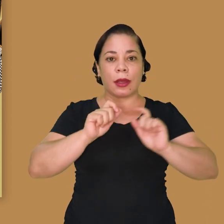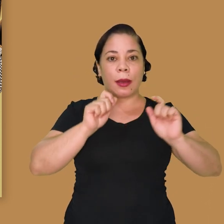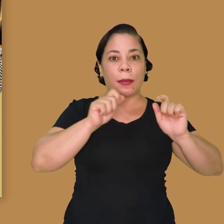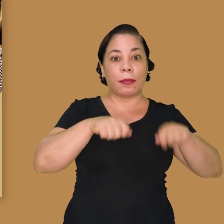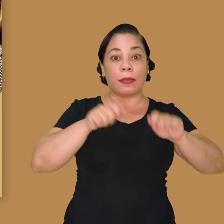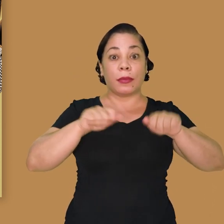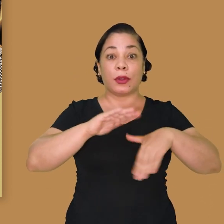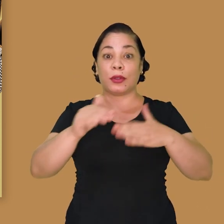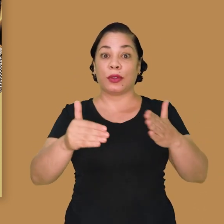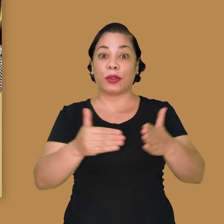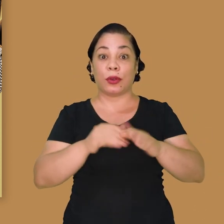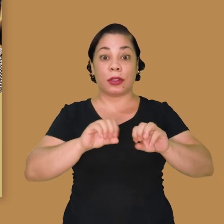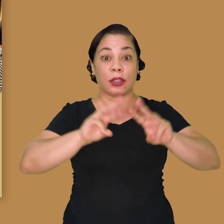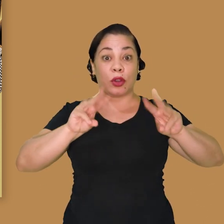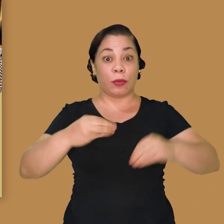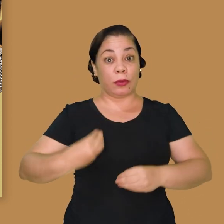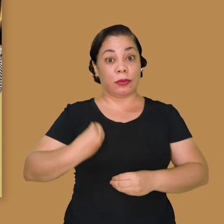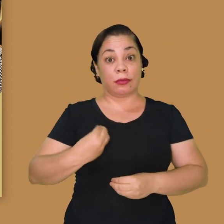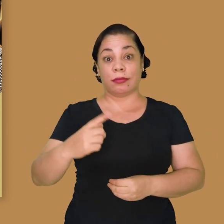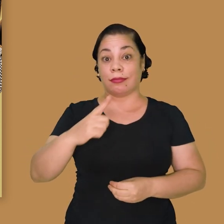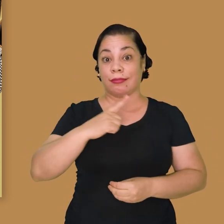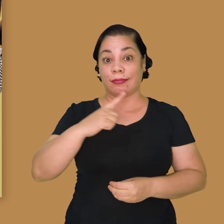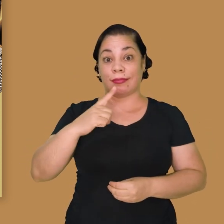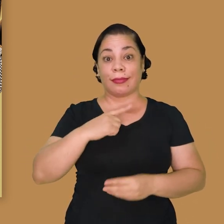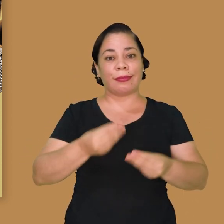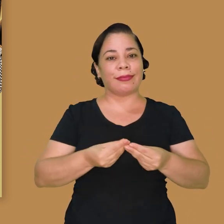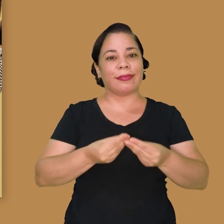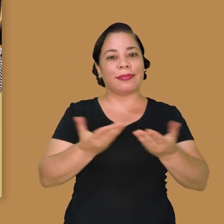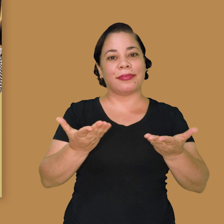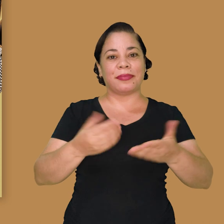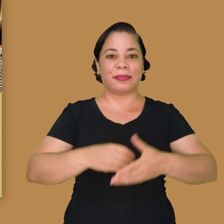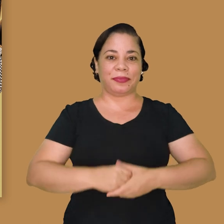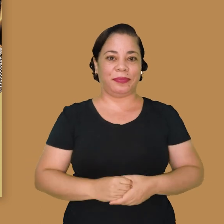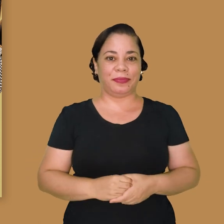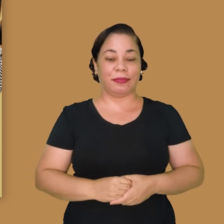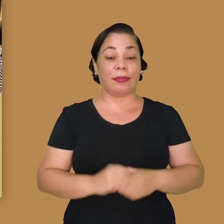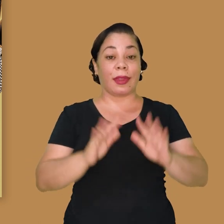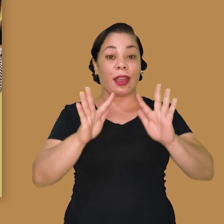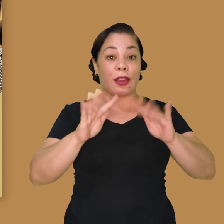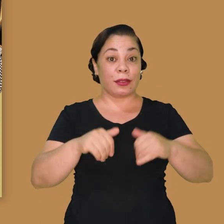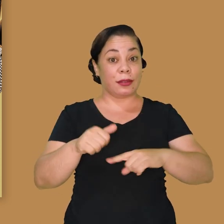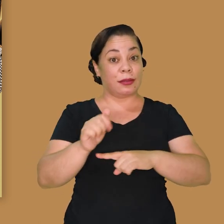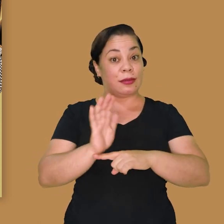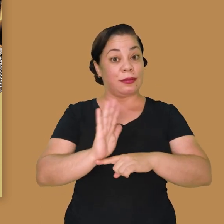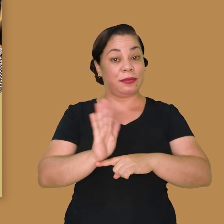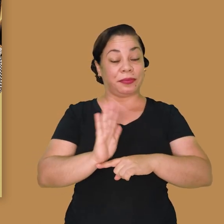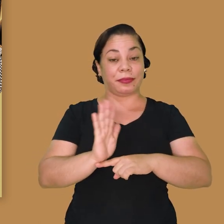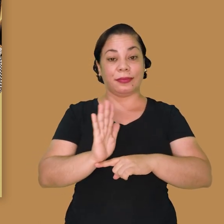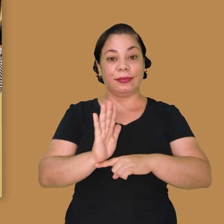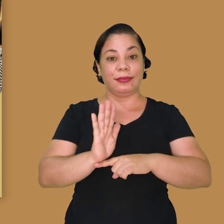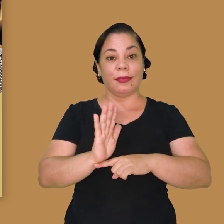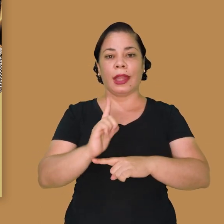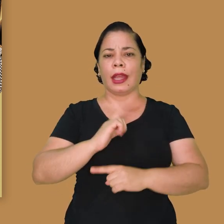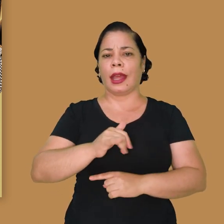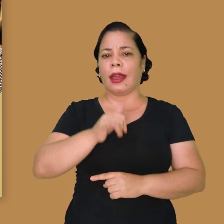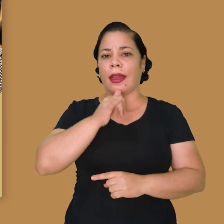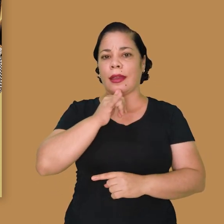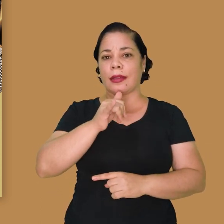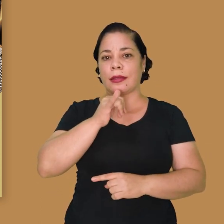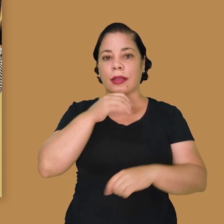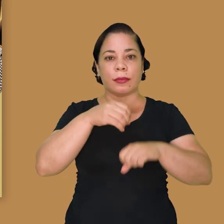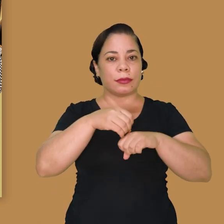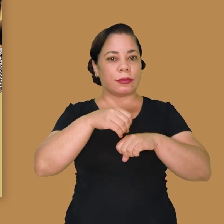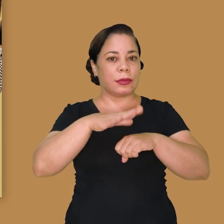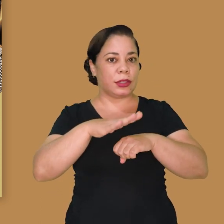todas as possibilidades que a versão que você tem disponível lhe oferece para finalizar esse episódio fica